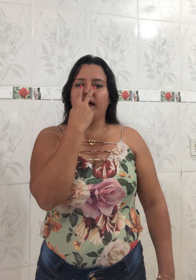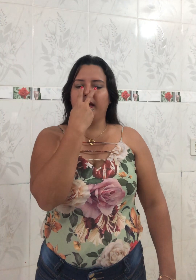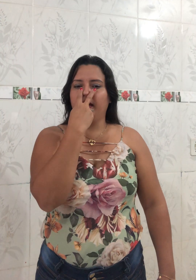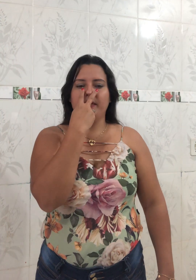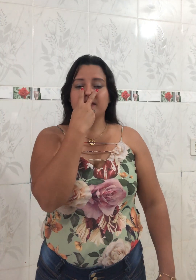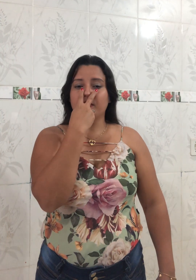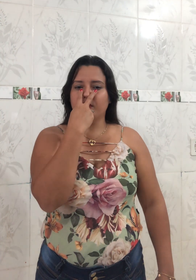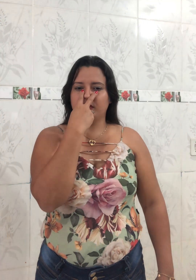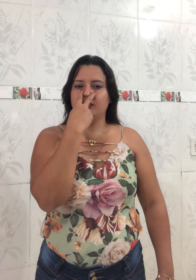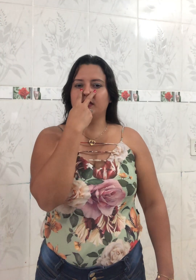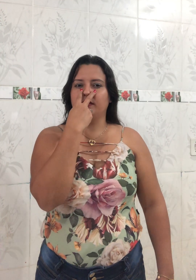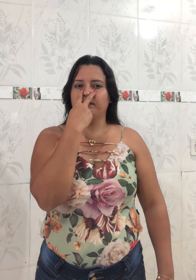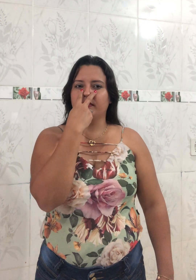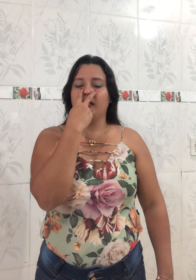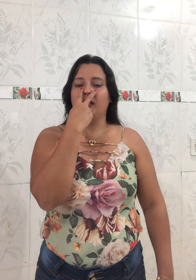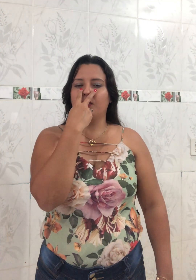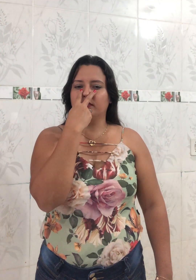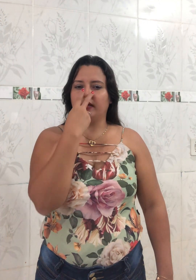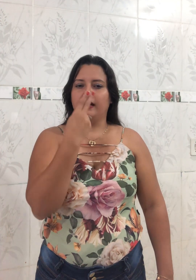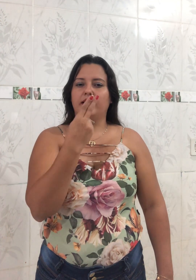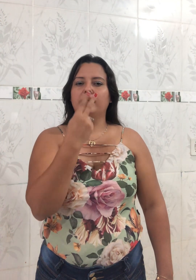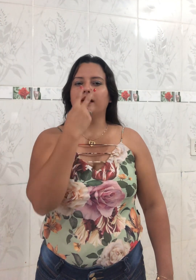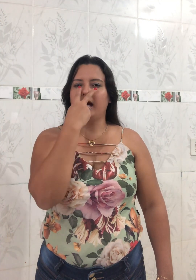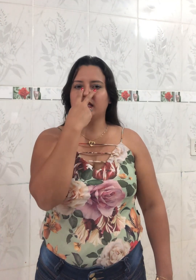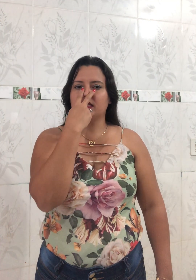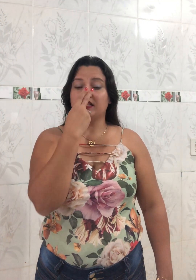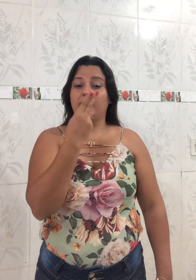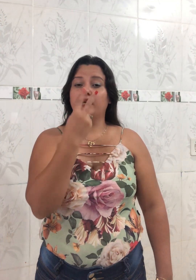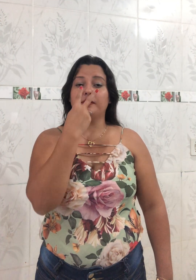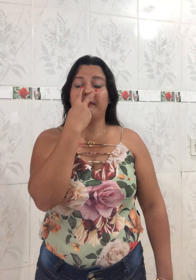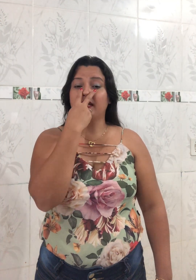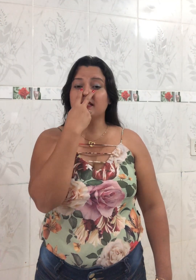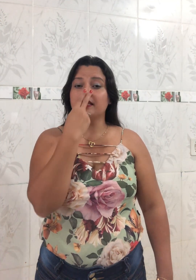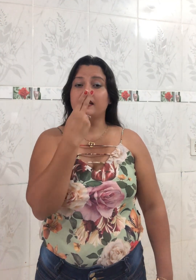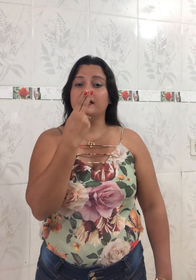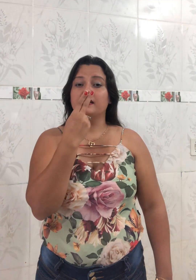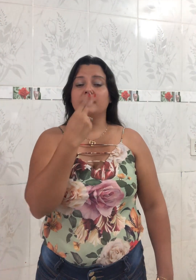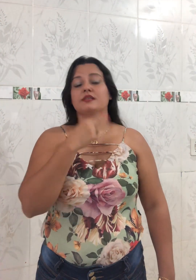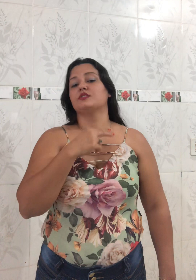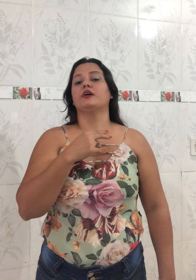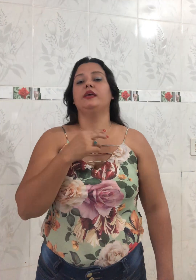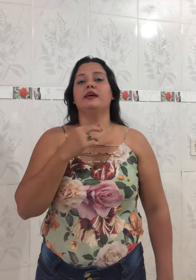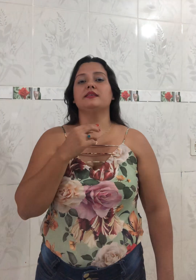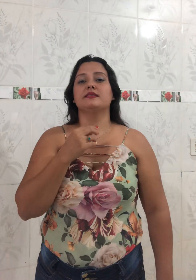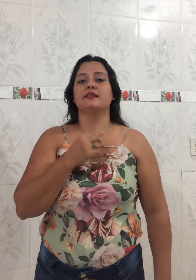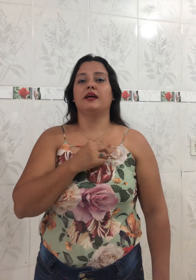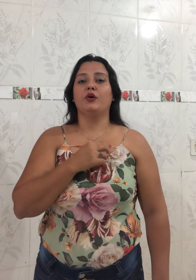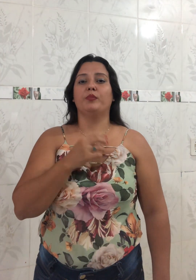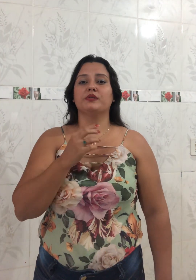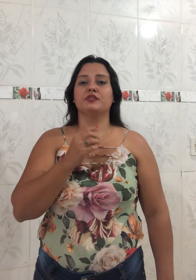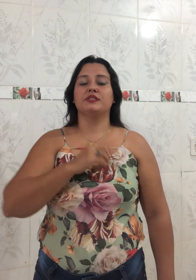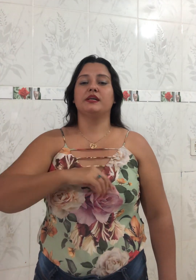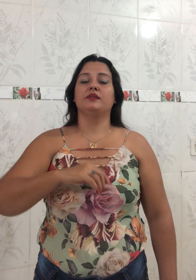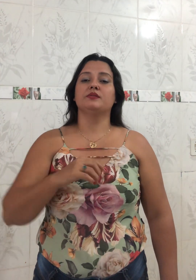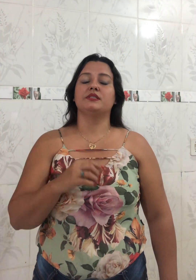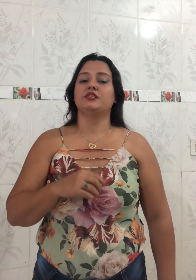a mesma coisa de encontrar, achar, parecer. Só que esse sinal eu posso dizer no